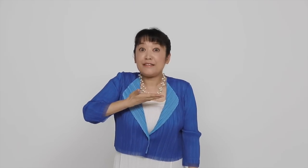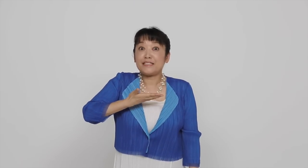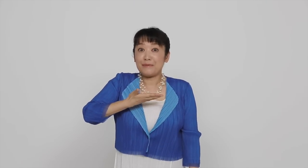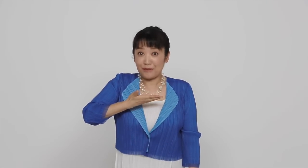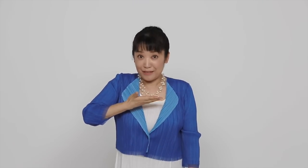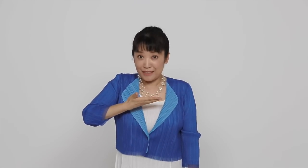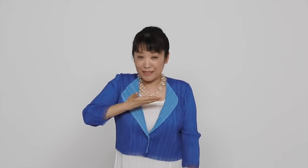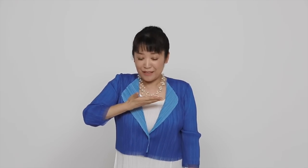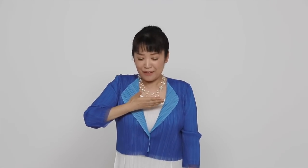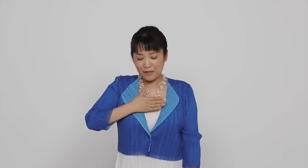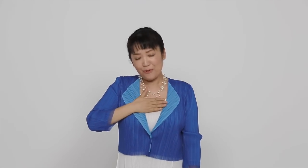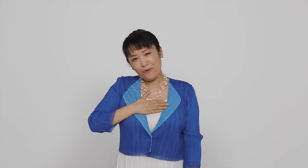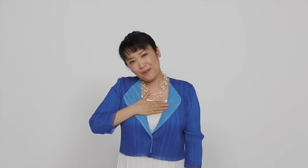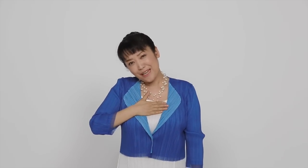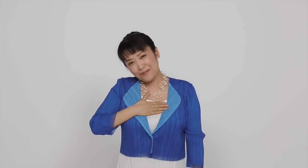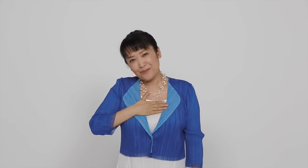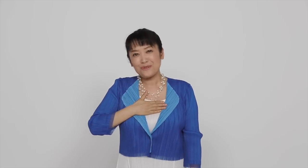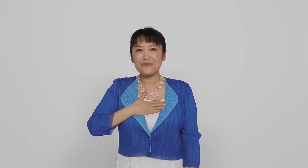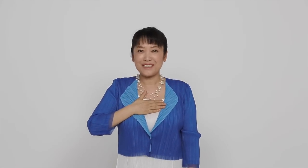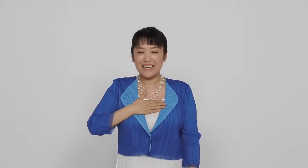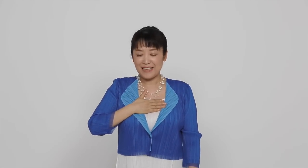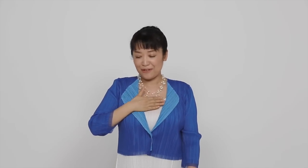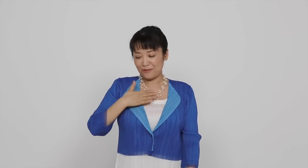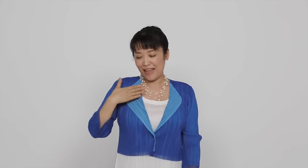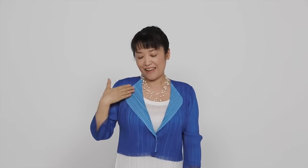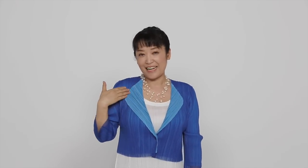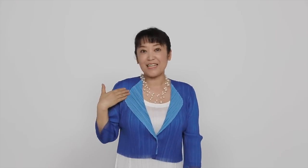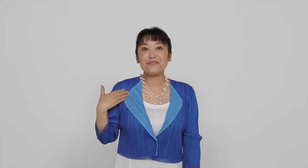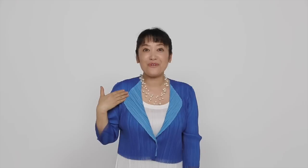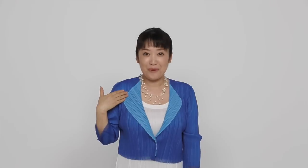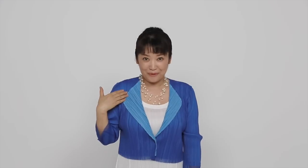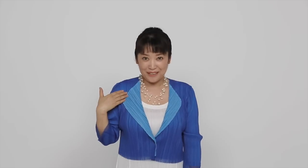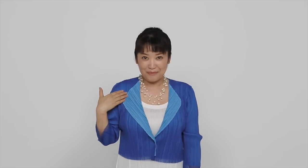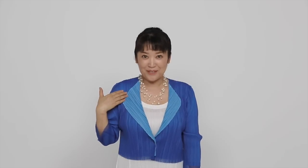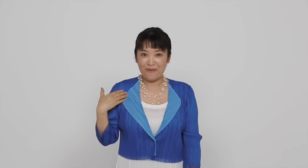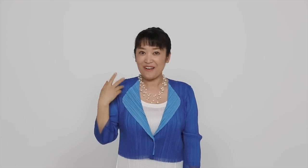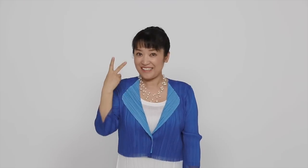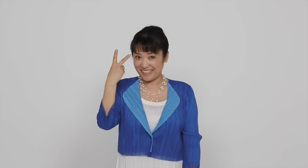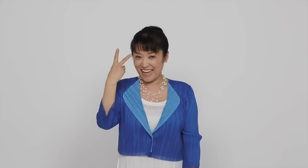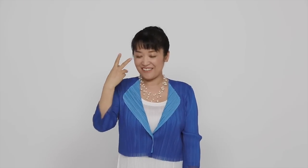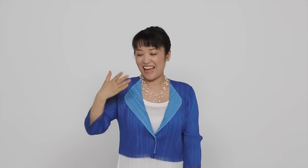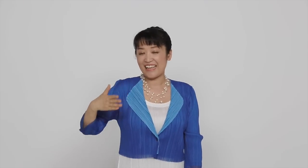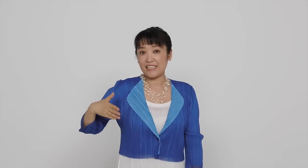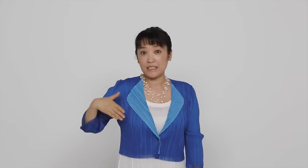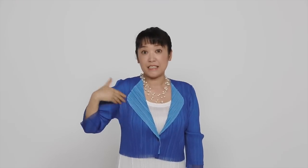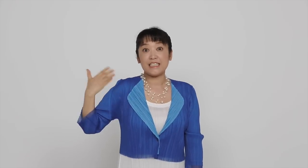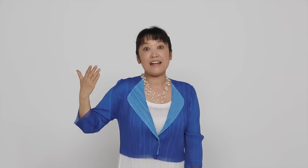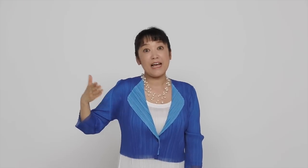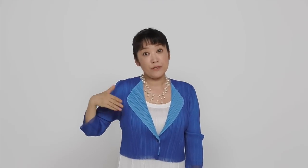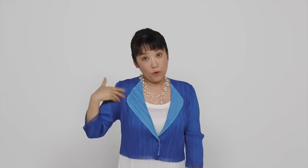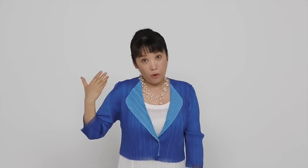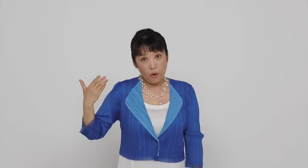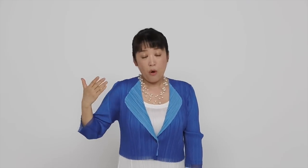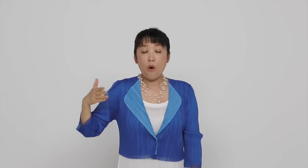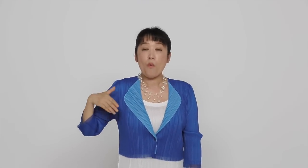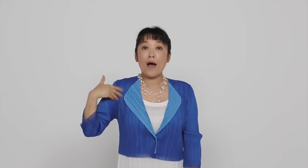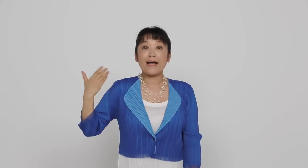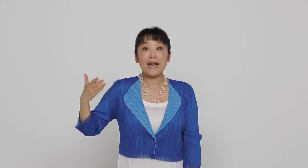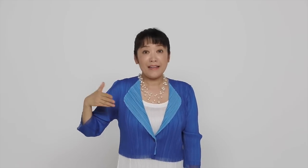ってしまう感じです。でもここでやるとちょっと汚いので、肩のところを持っていきましょう。2回くらい、知らないよ、わから